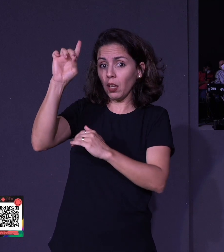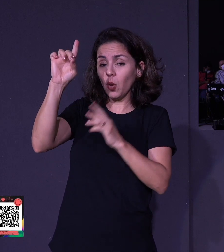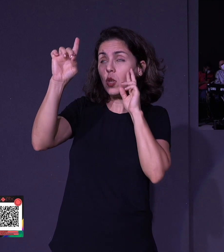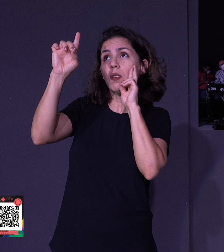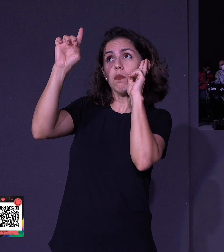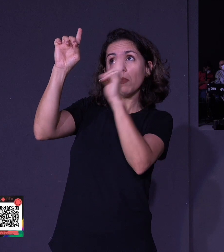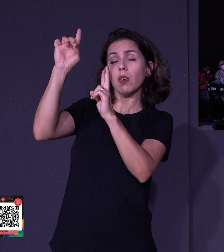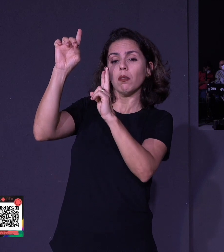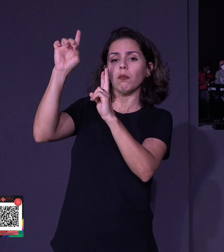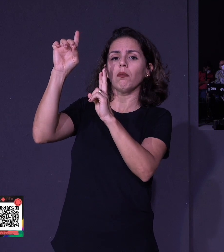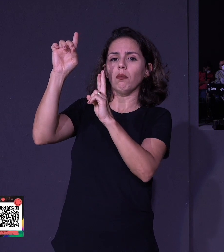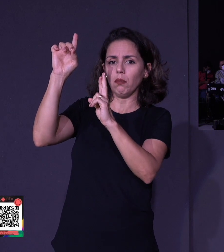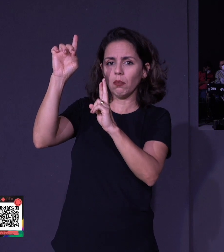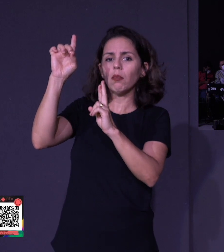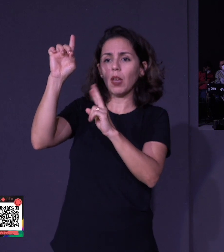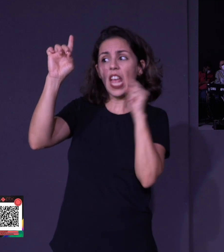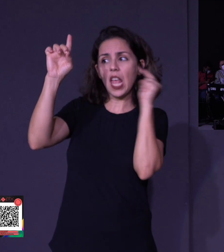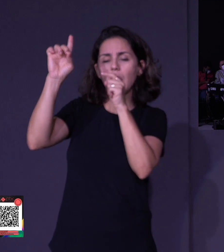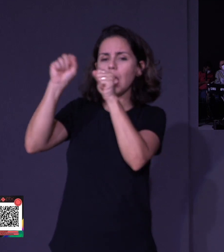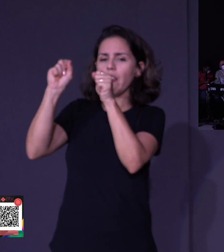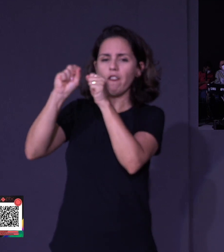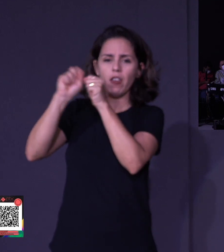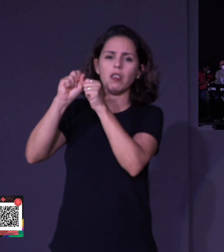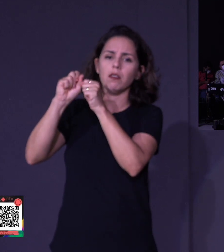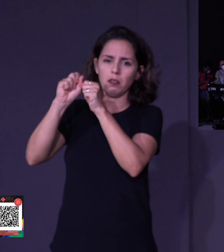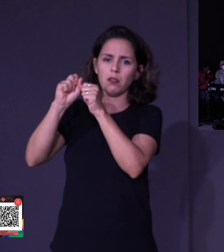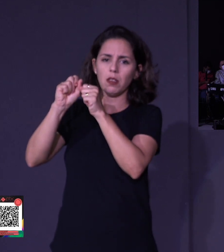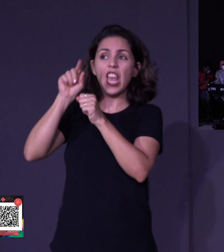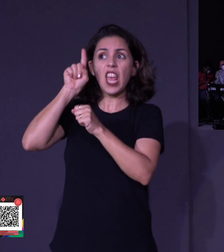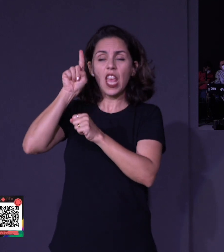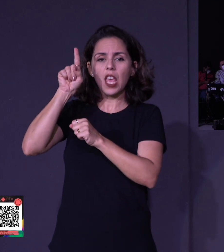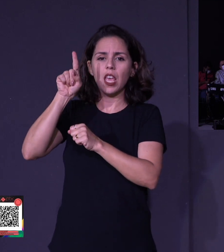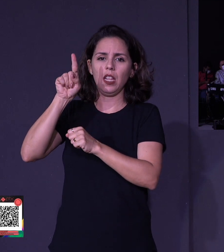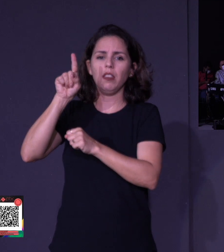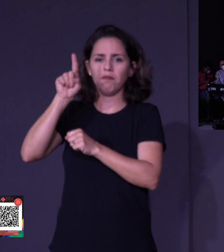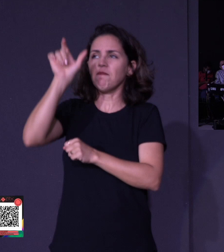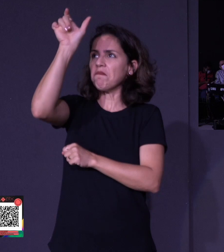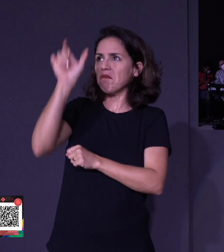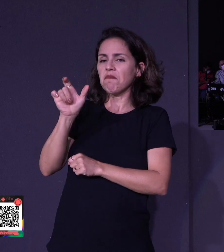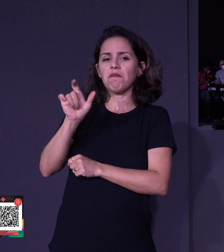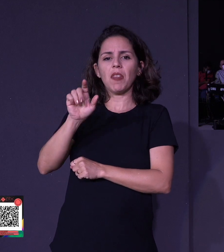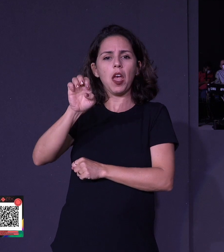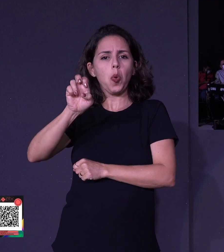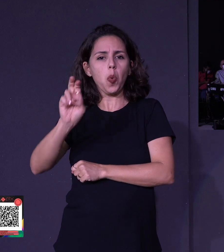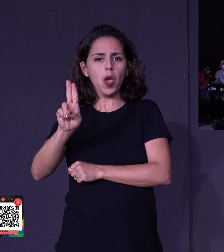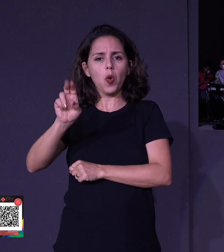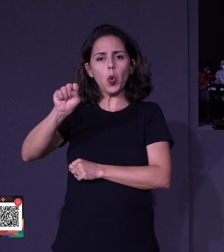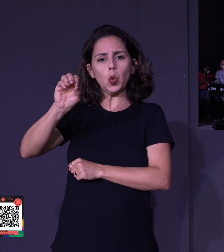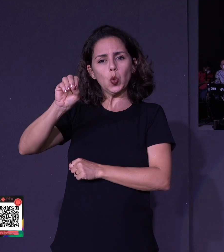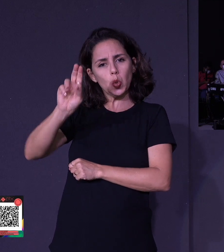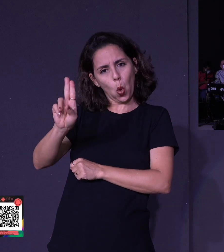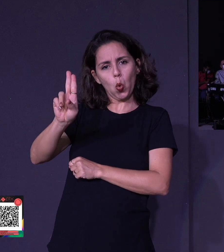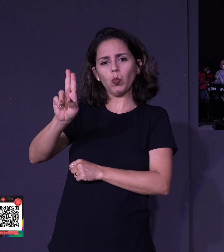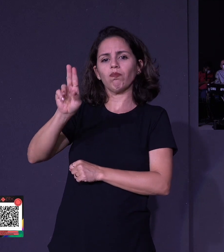respeito. Ele é Criador, Ele é Senhor, Ele é o eu sou, o que era, o que é e que sempre será.